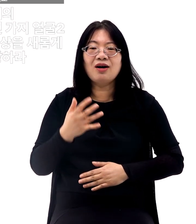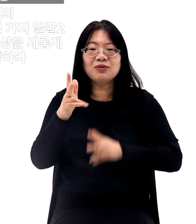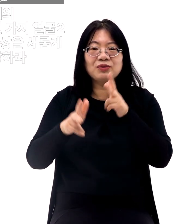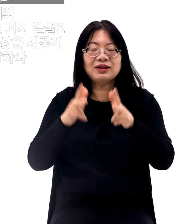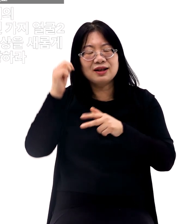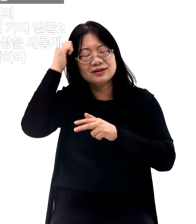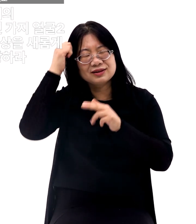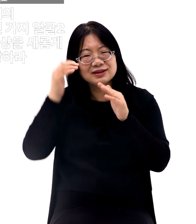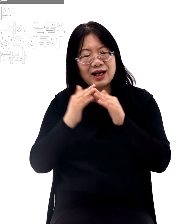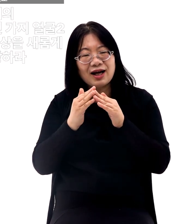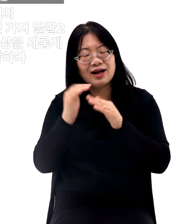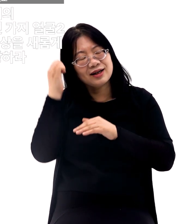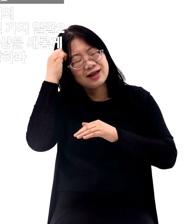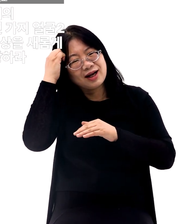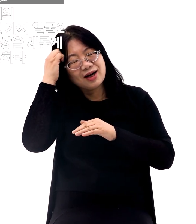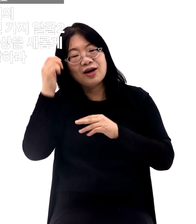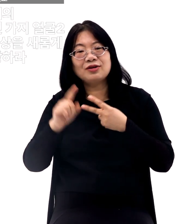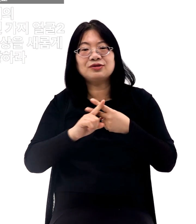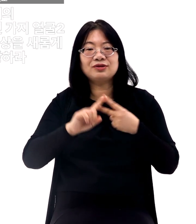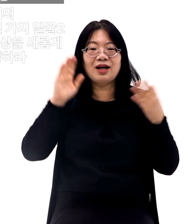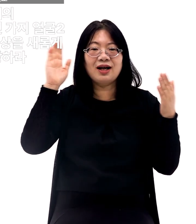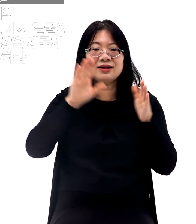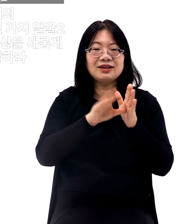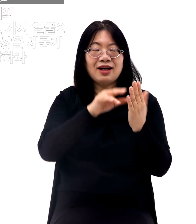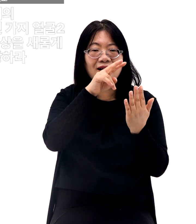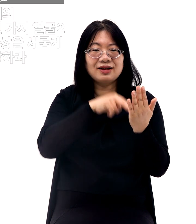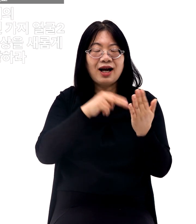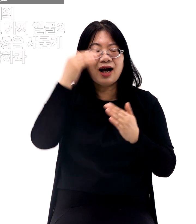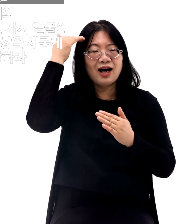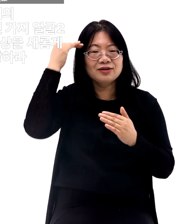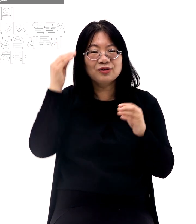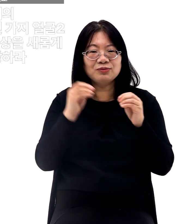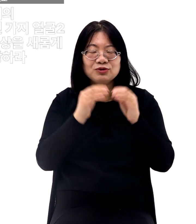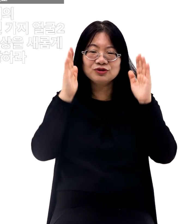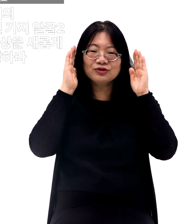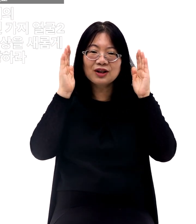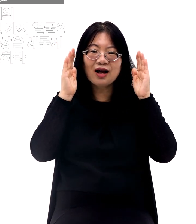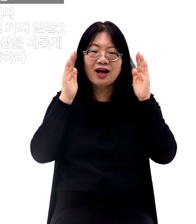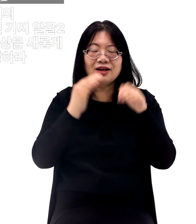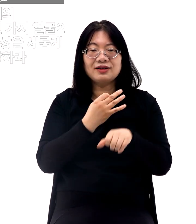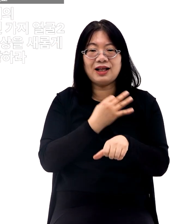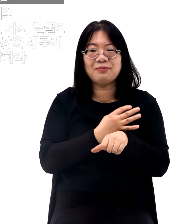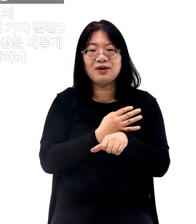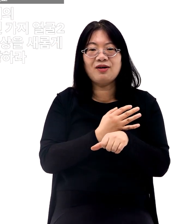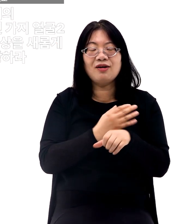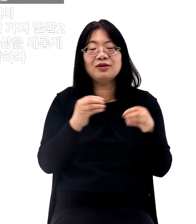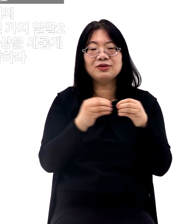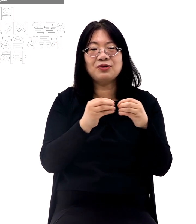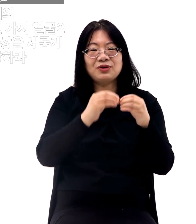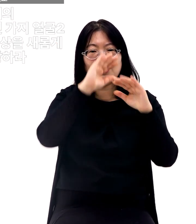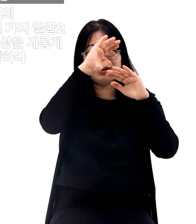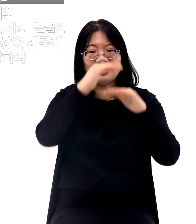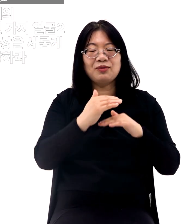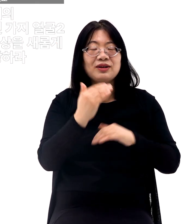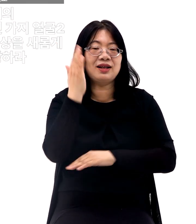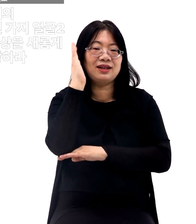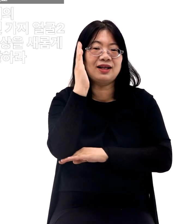읽었던 그 한국 문학 단편집의 그 스토리들을 머릿속에 이렇게